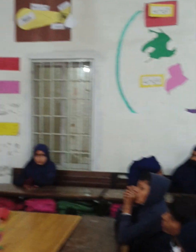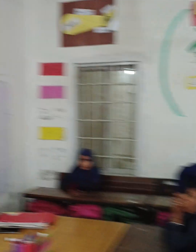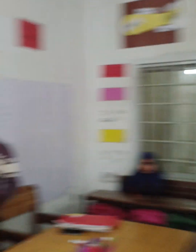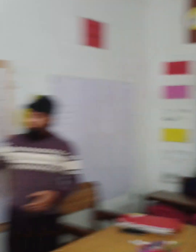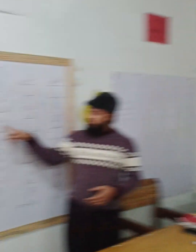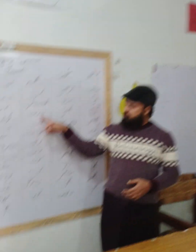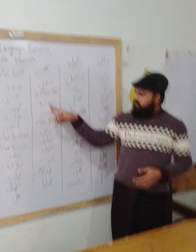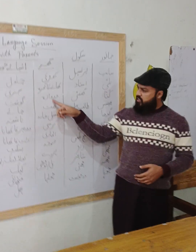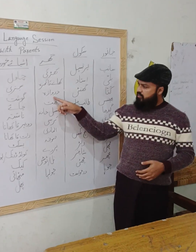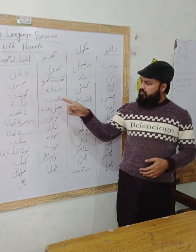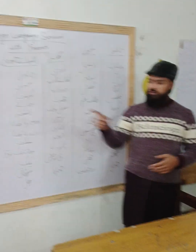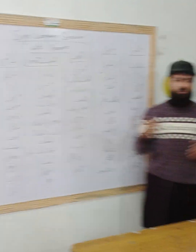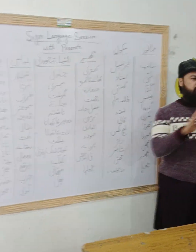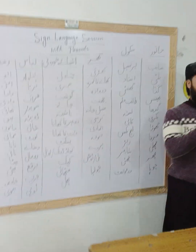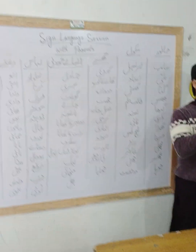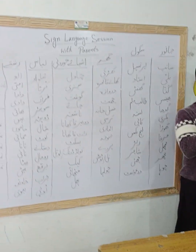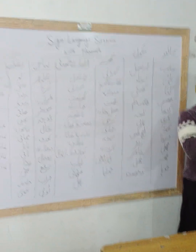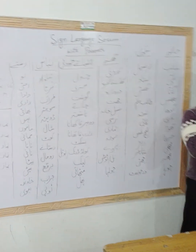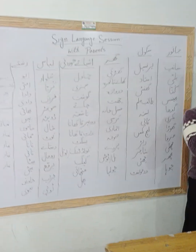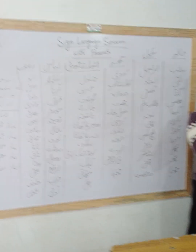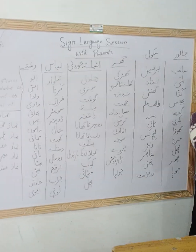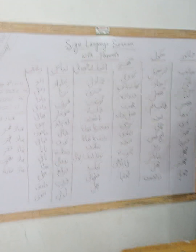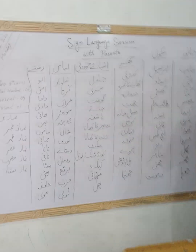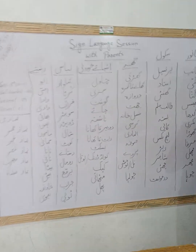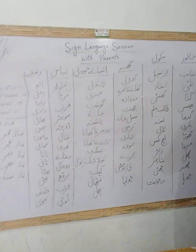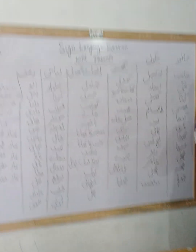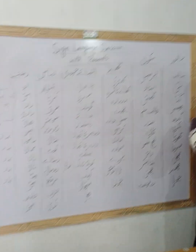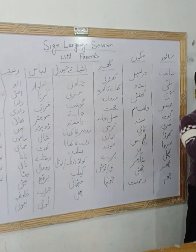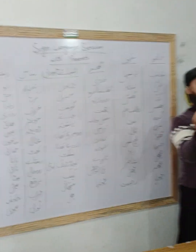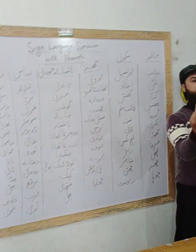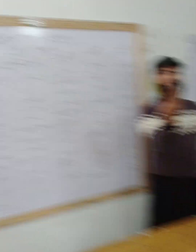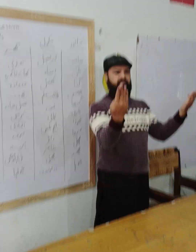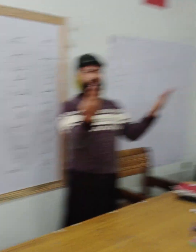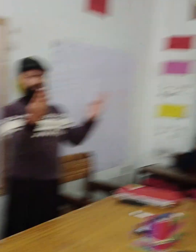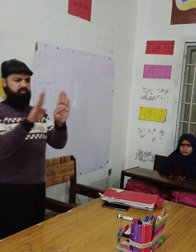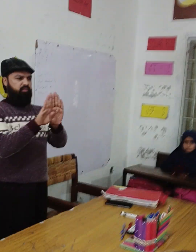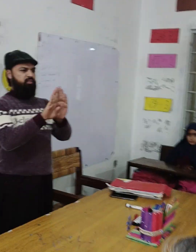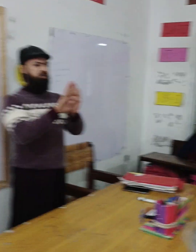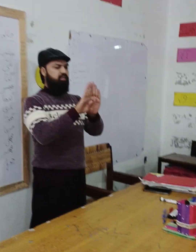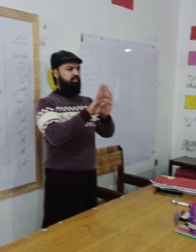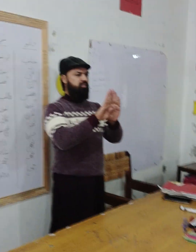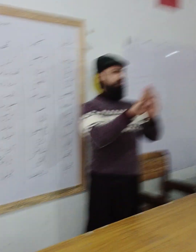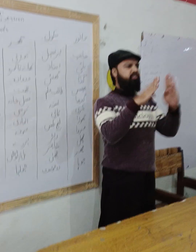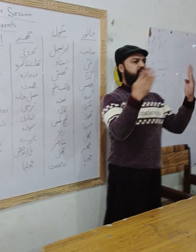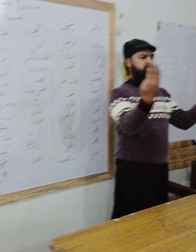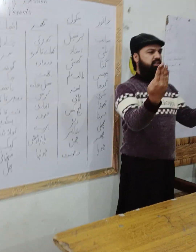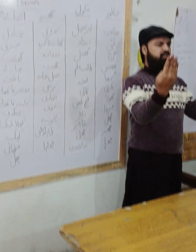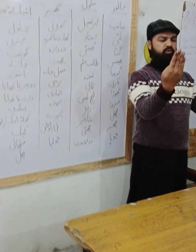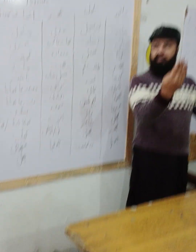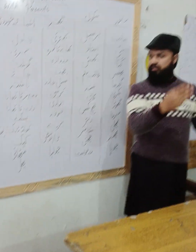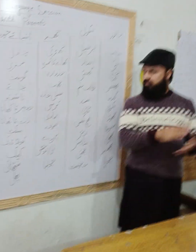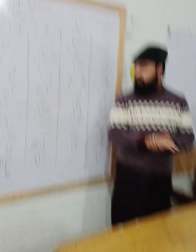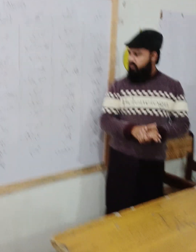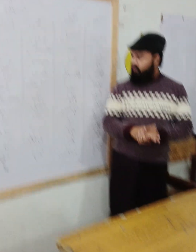इस तरह दरवाजा है, दरवाजे का क्या है, ये दरवाजा इस तरह करके आपने ये खोल दिया, ठीक है, ये दरवाजे का इशारा, ये खुल गया। इस